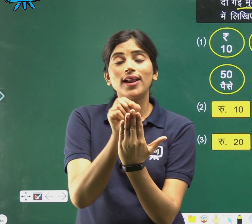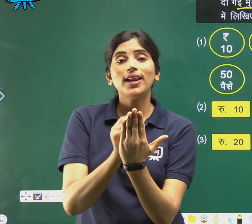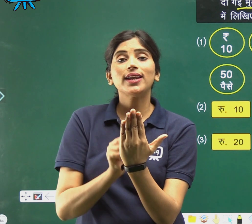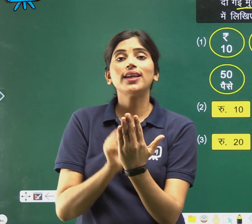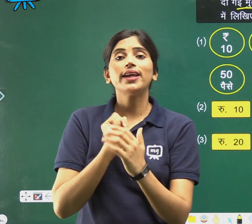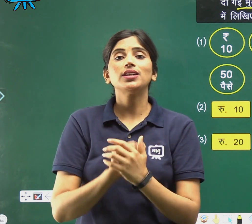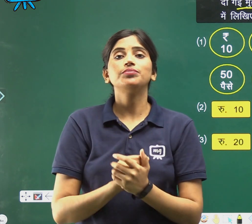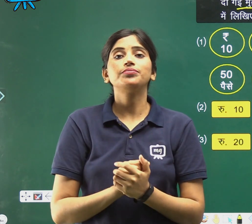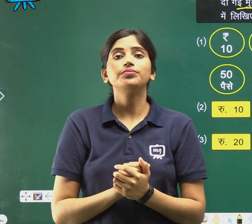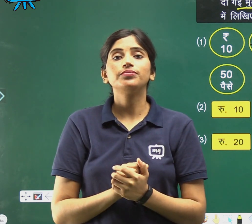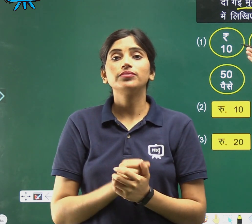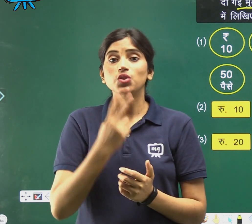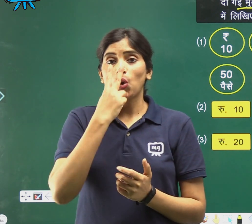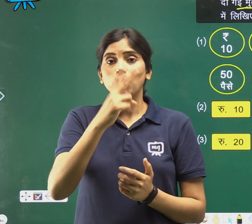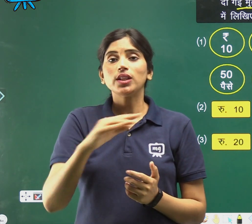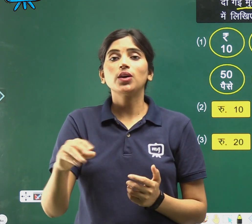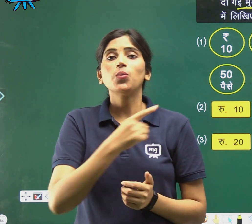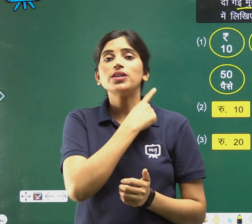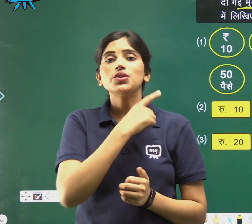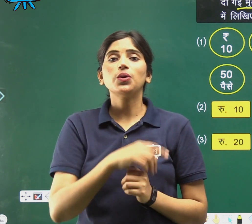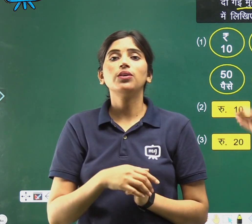लिखिए। देखो बच्चों,